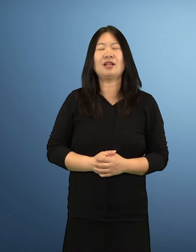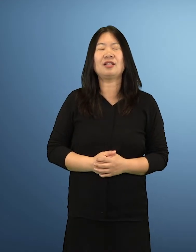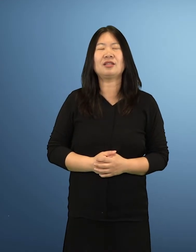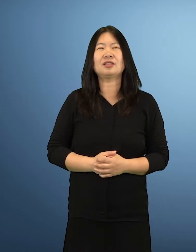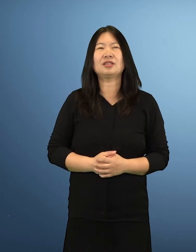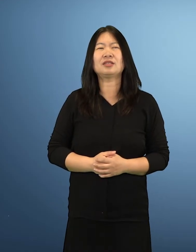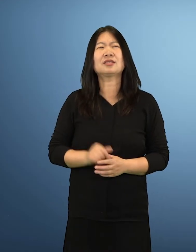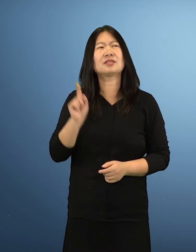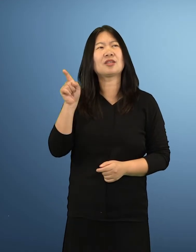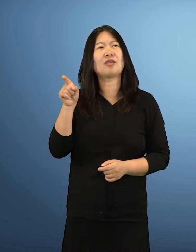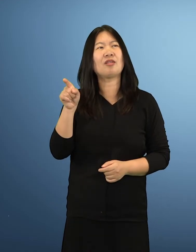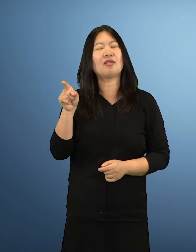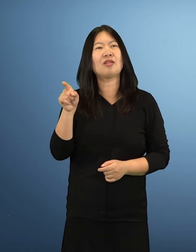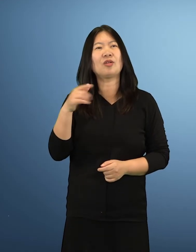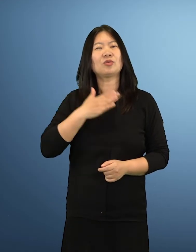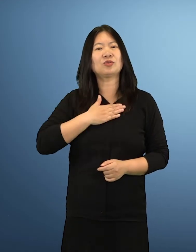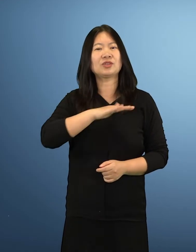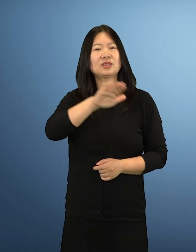우리가